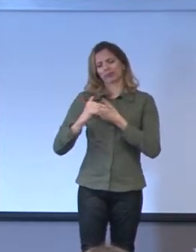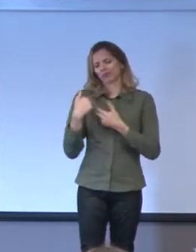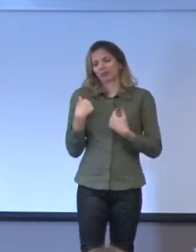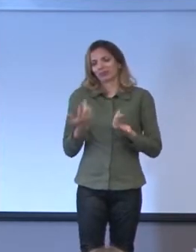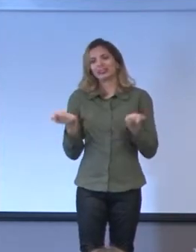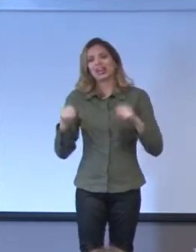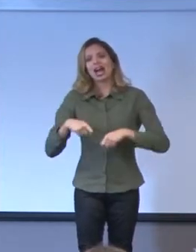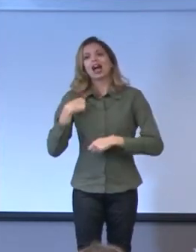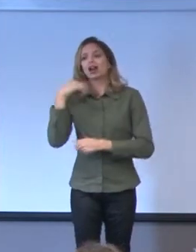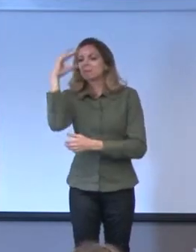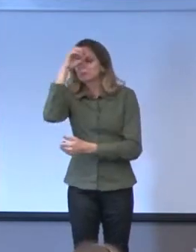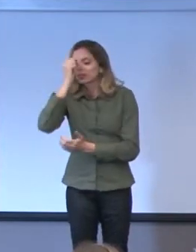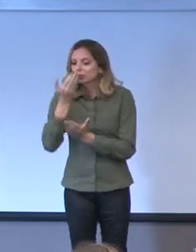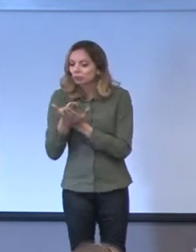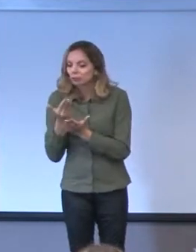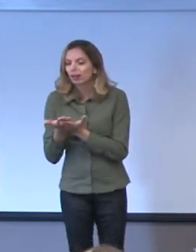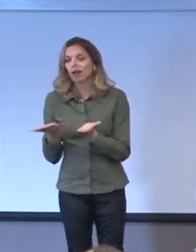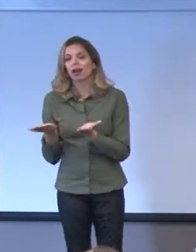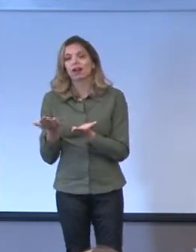a estudar